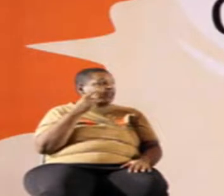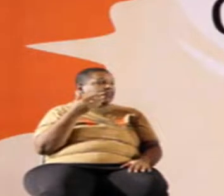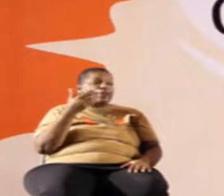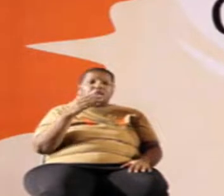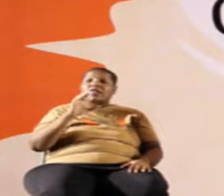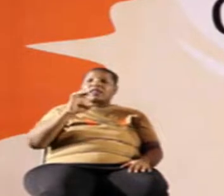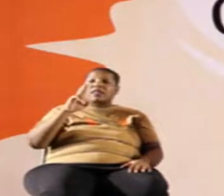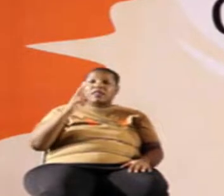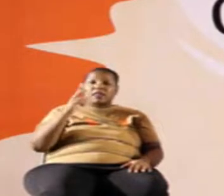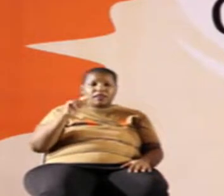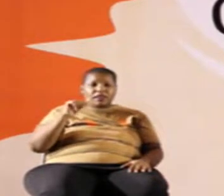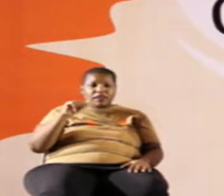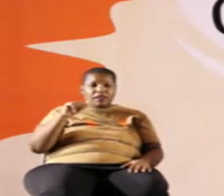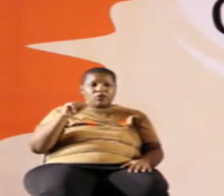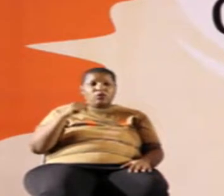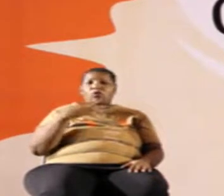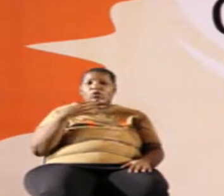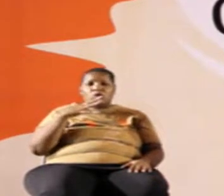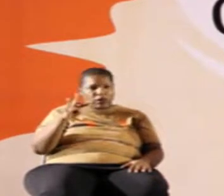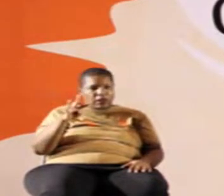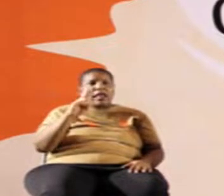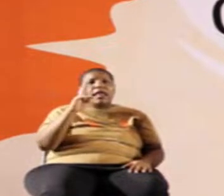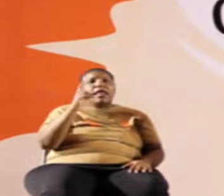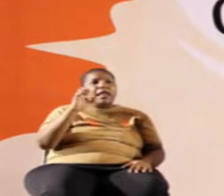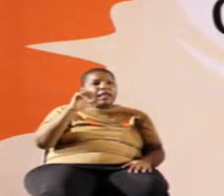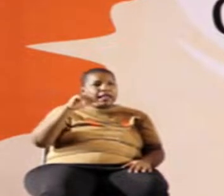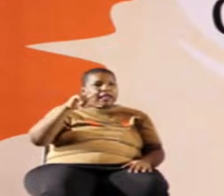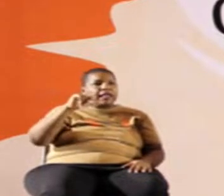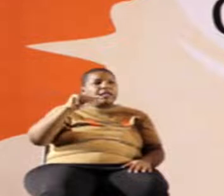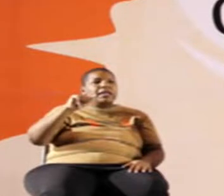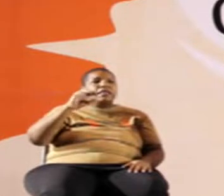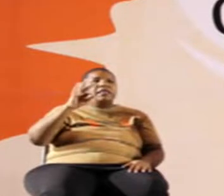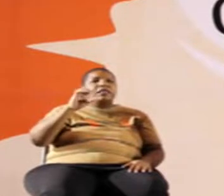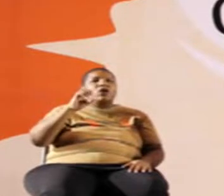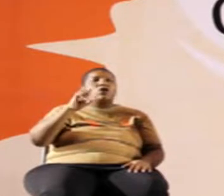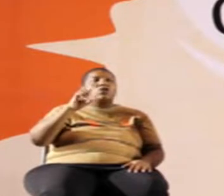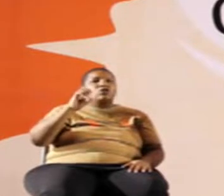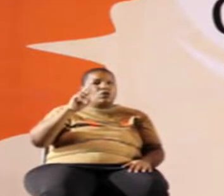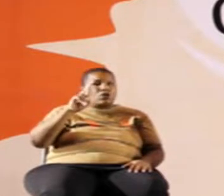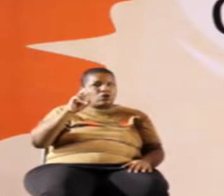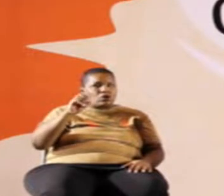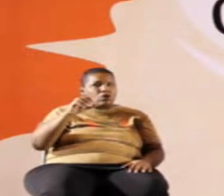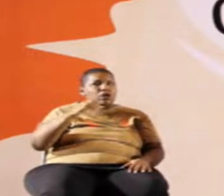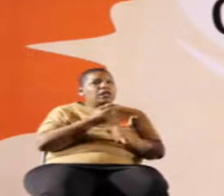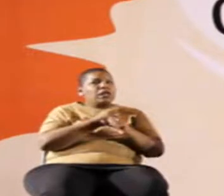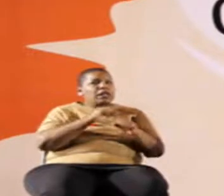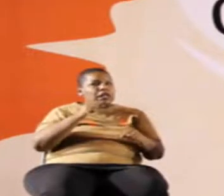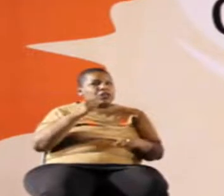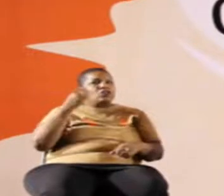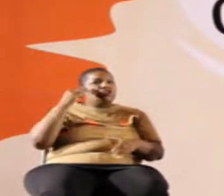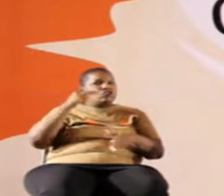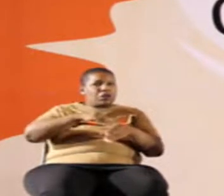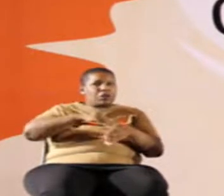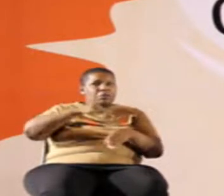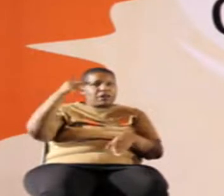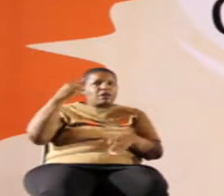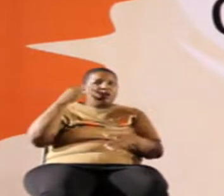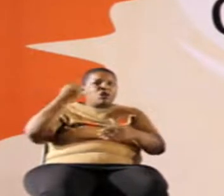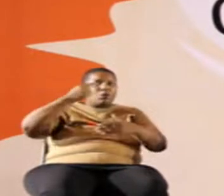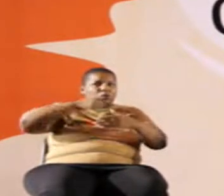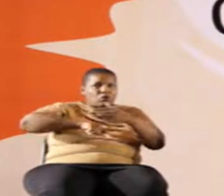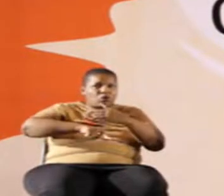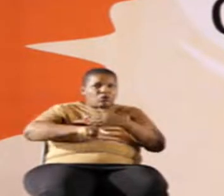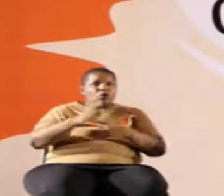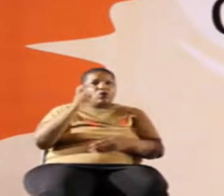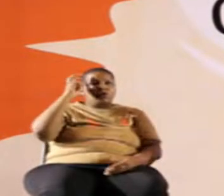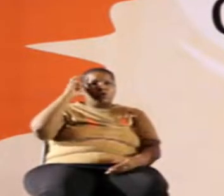Teodoro, quem não conhece, deve conhecer Helena Teodoro. Né? Grande mestra, profunda conhecedora das